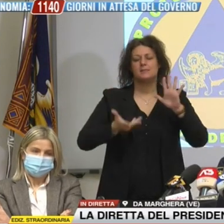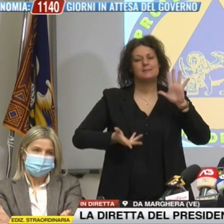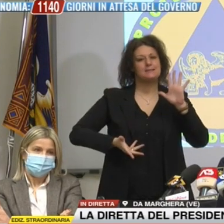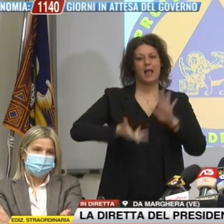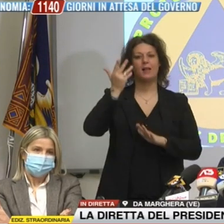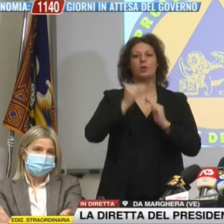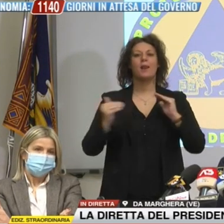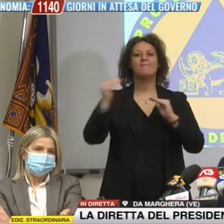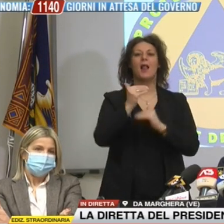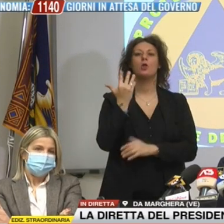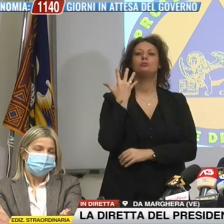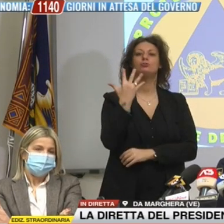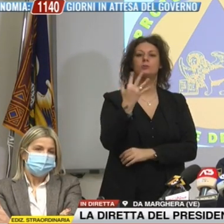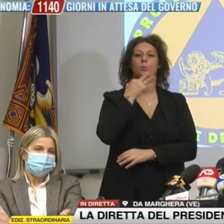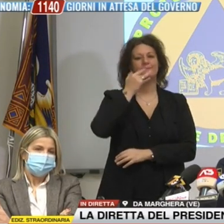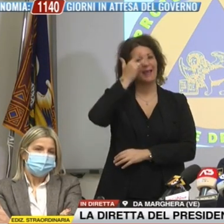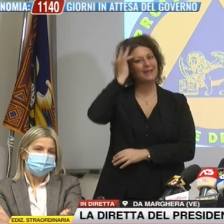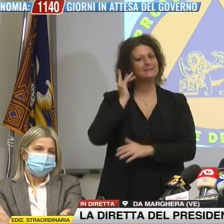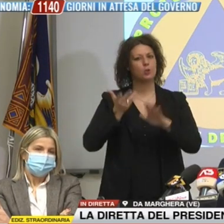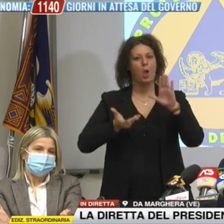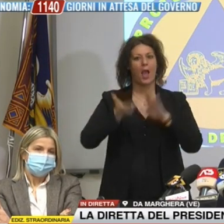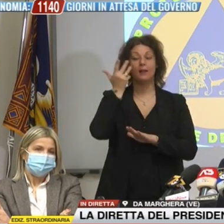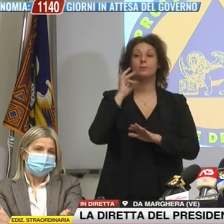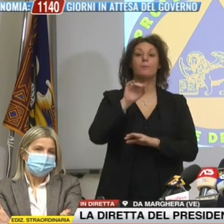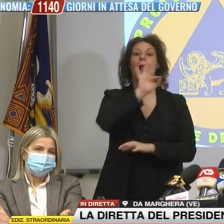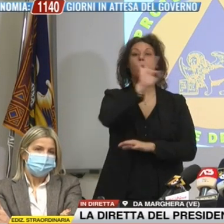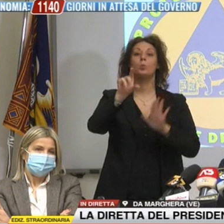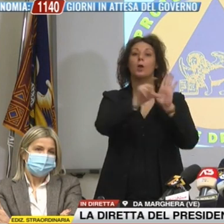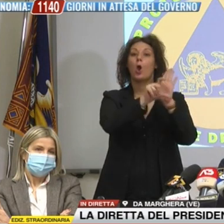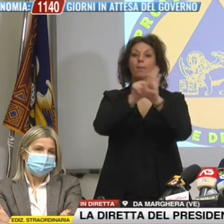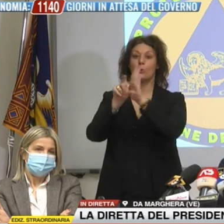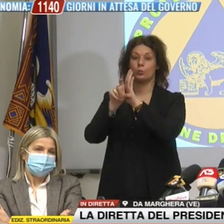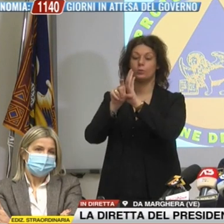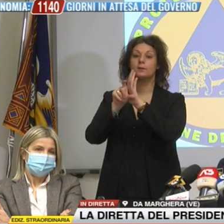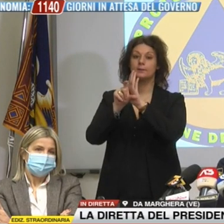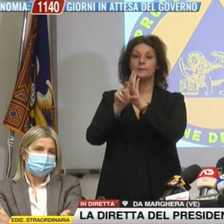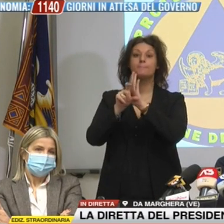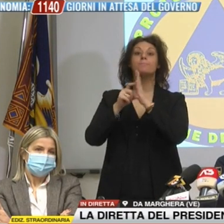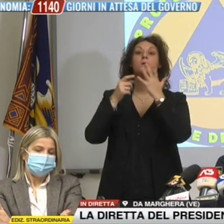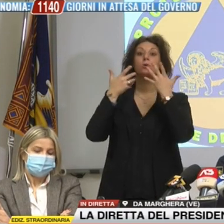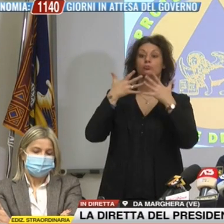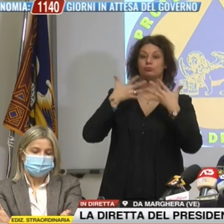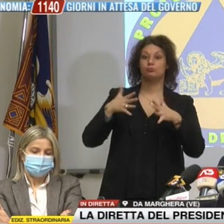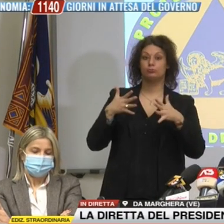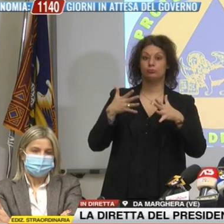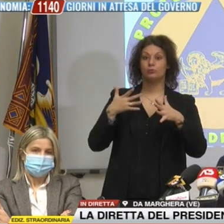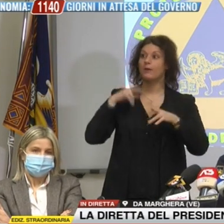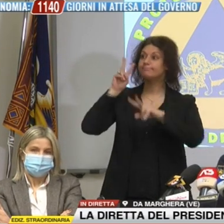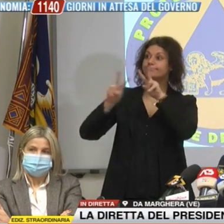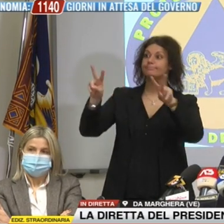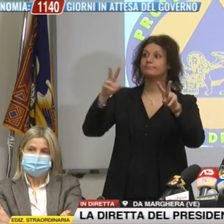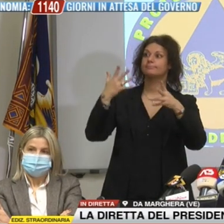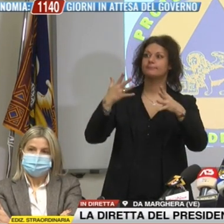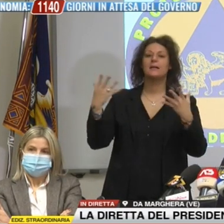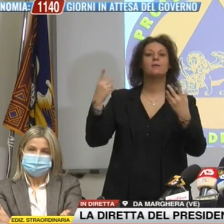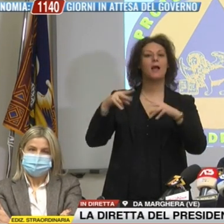che riguarderà soprattutto alcuni comuni, e abbiamo fatto delle verifiche, degli incontri anche con i sindaci stamattina, già